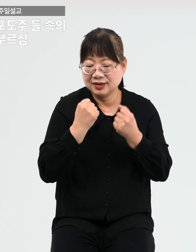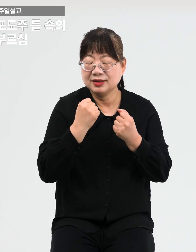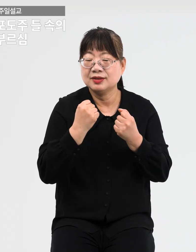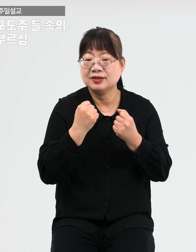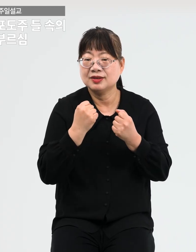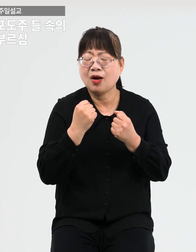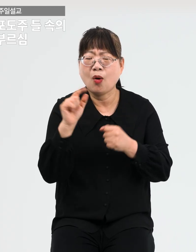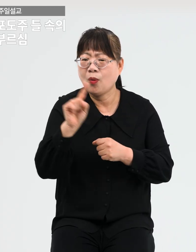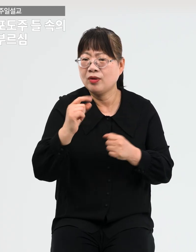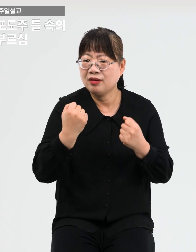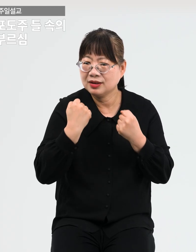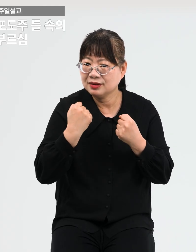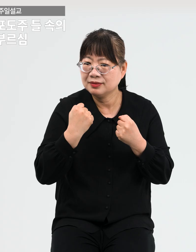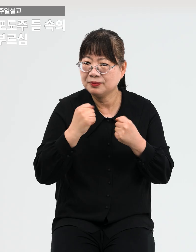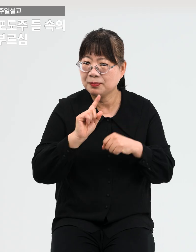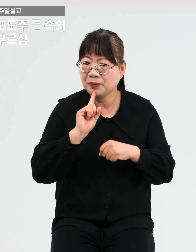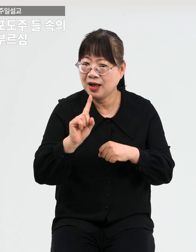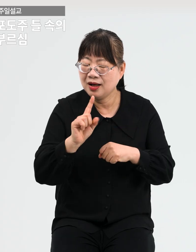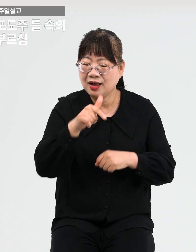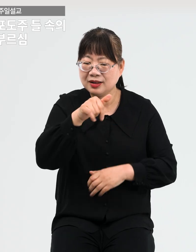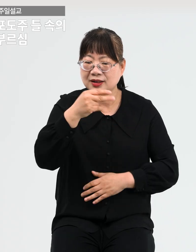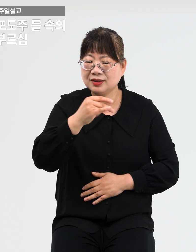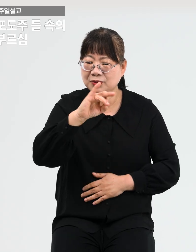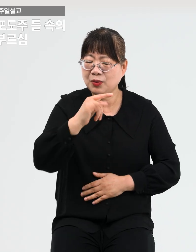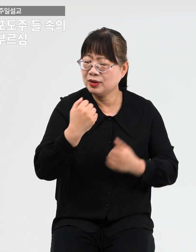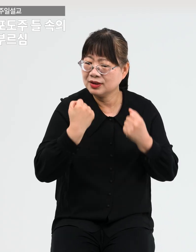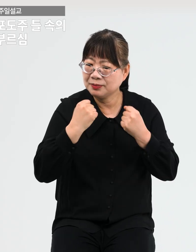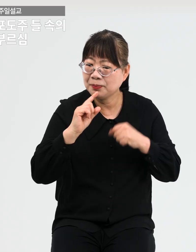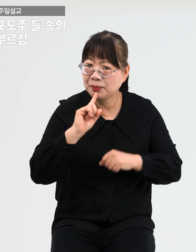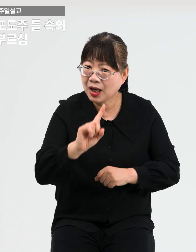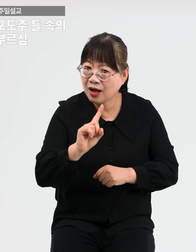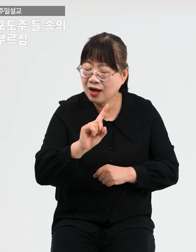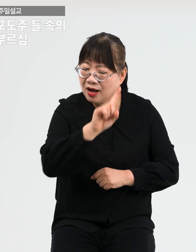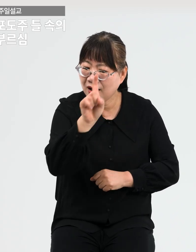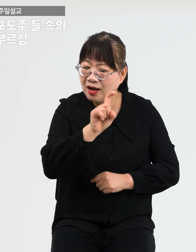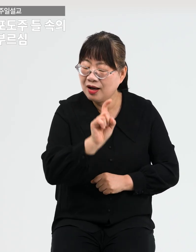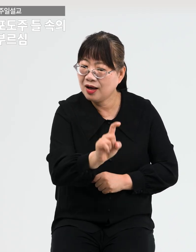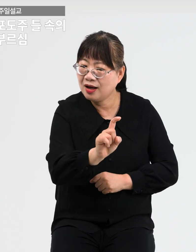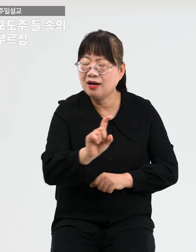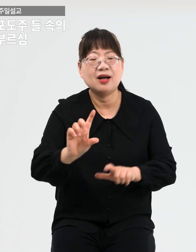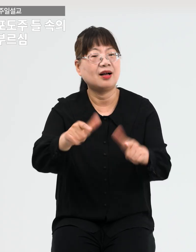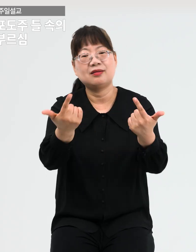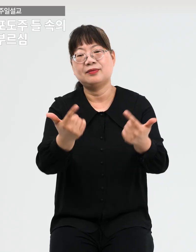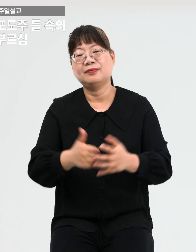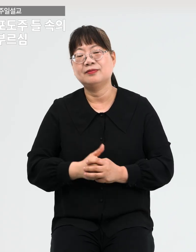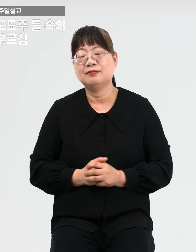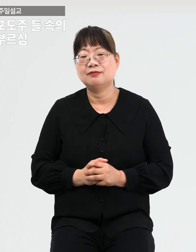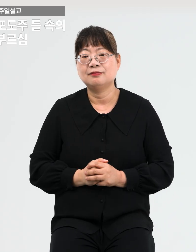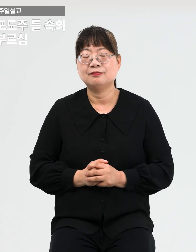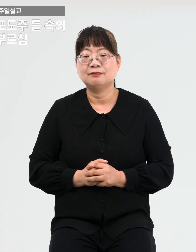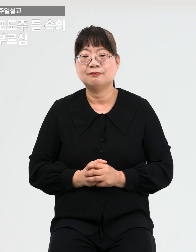힘이 어떤 힘을, 기드온의 힘을 얘기하는 걸까? 아니에요.